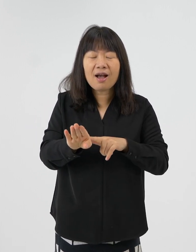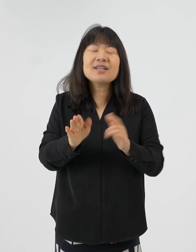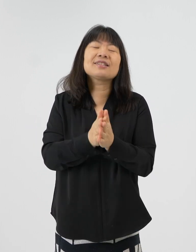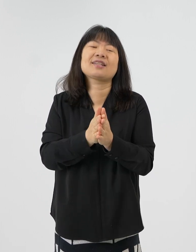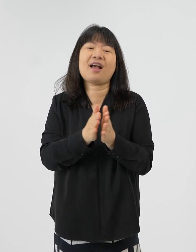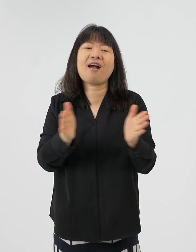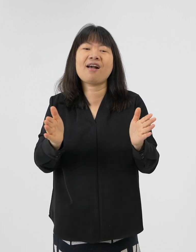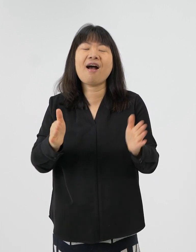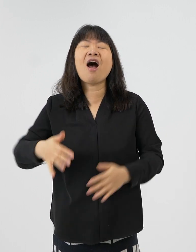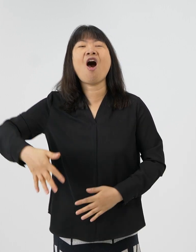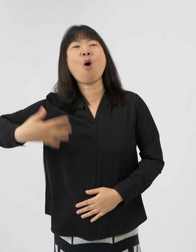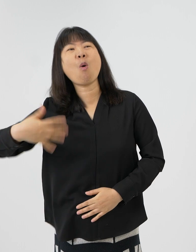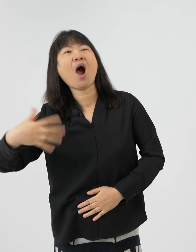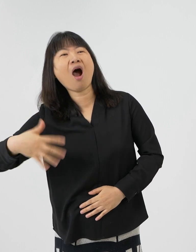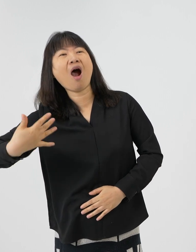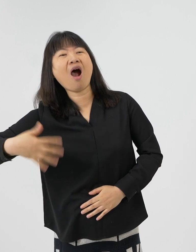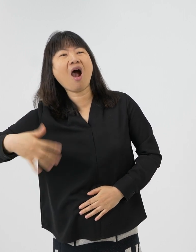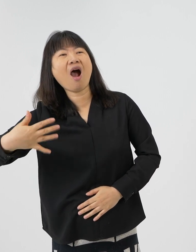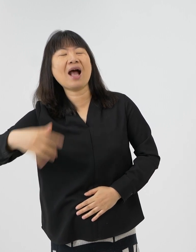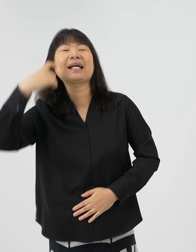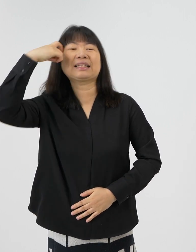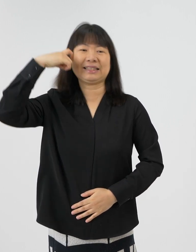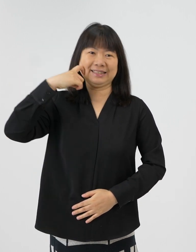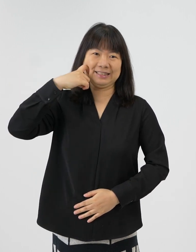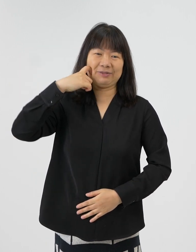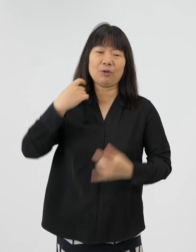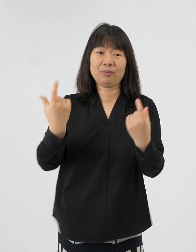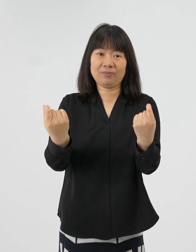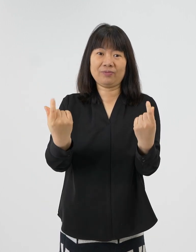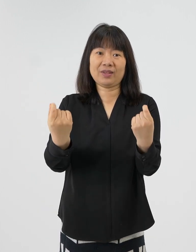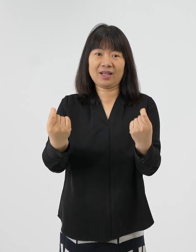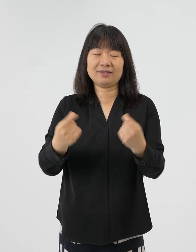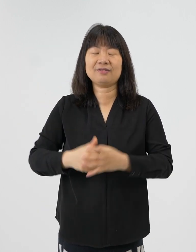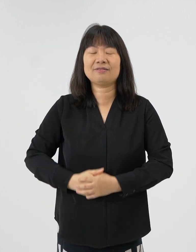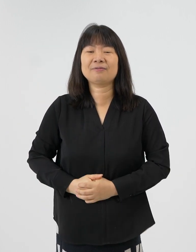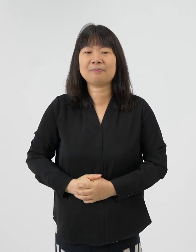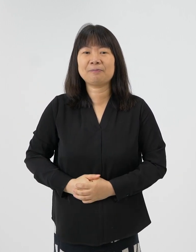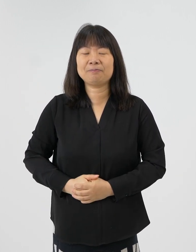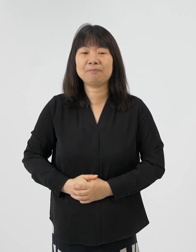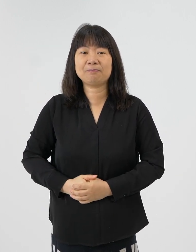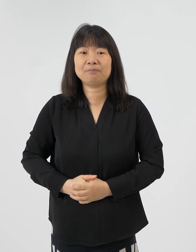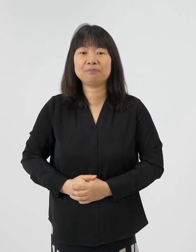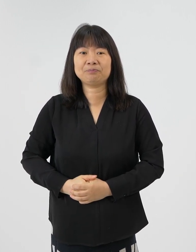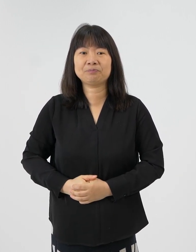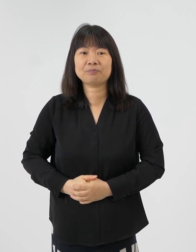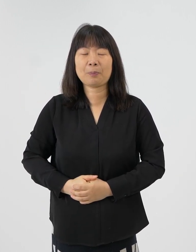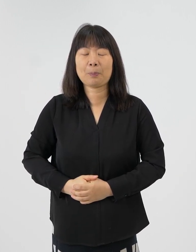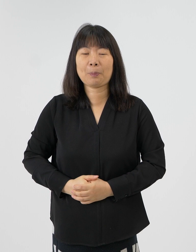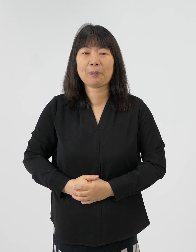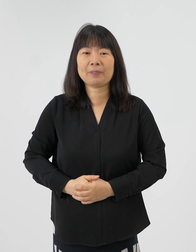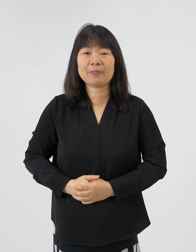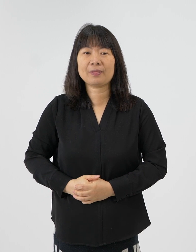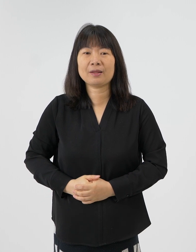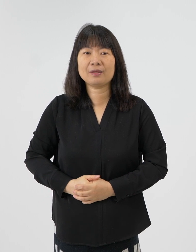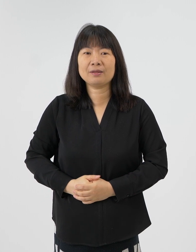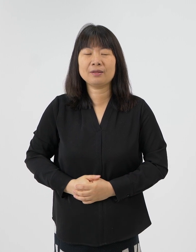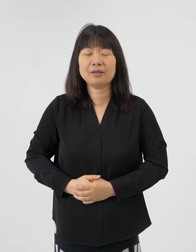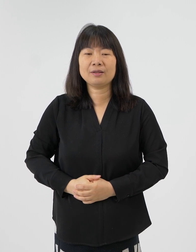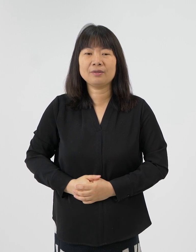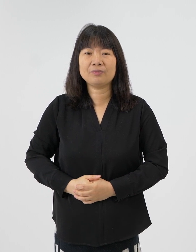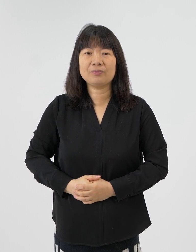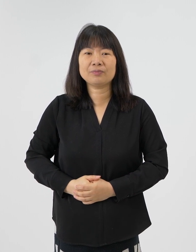감탄사입니다. 그러면 놀랍게도 이 복의 개념은 사실